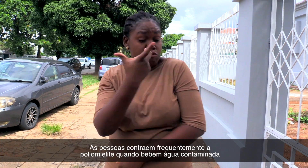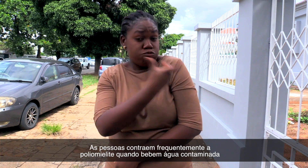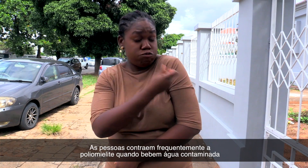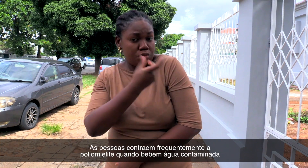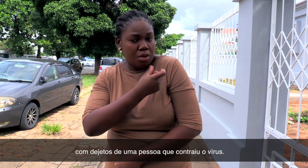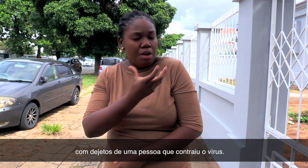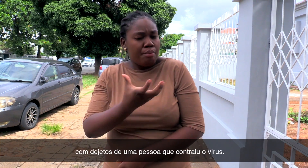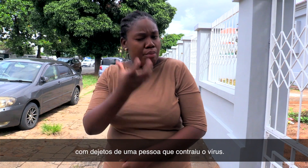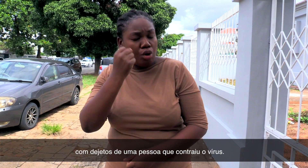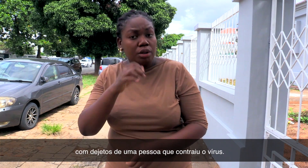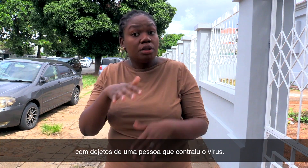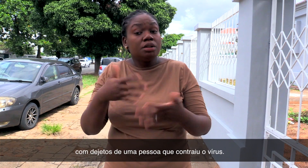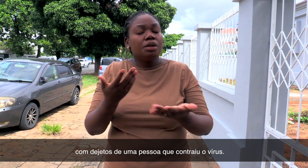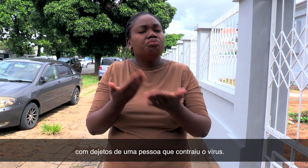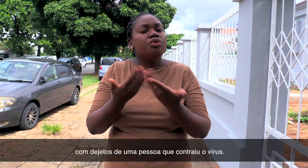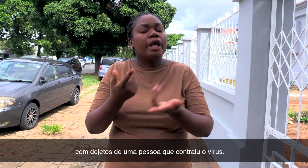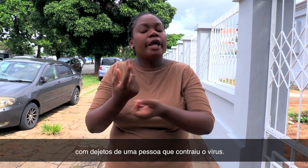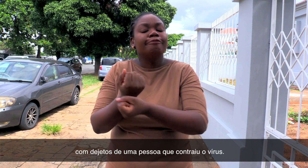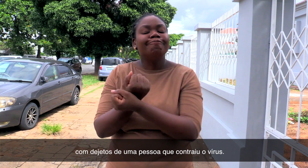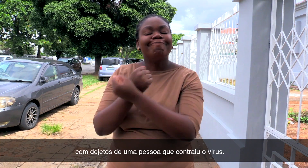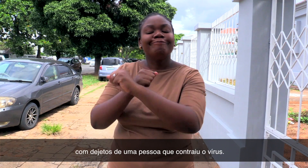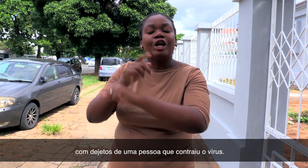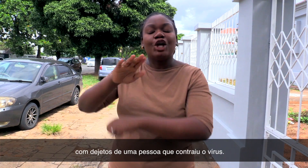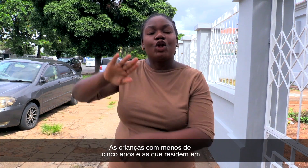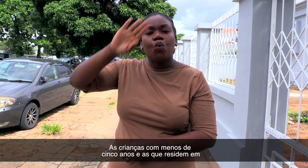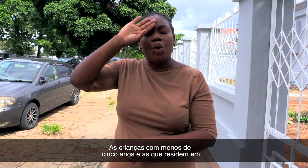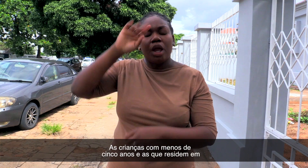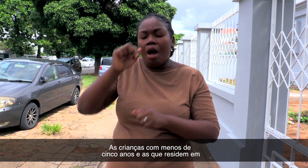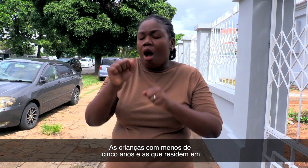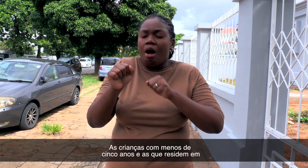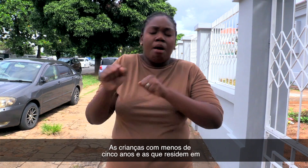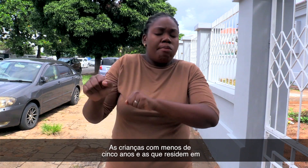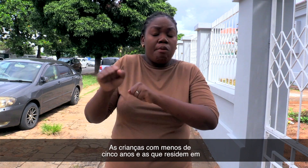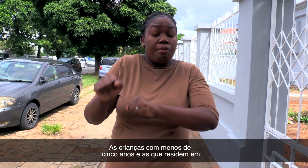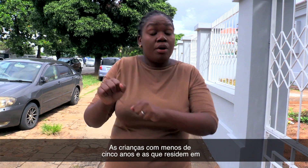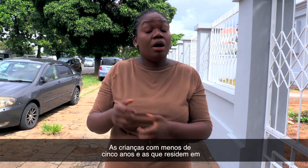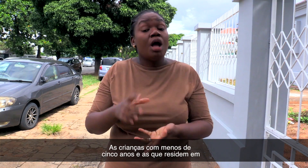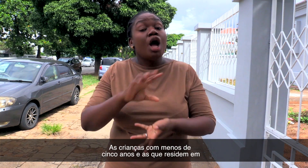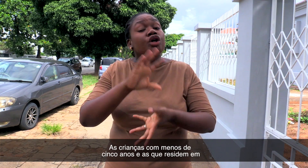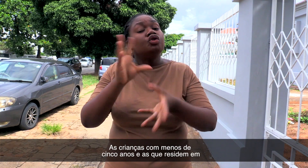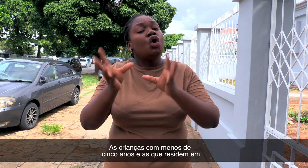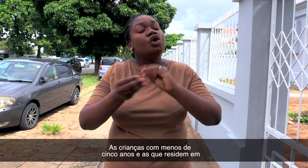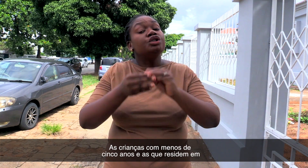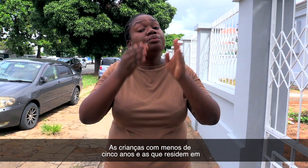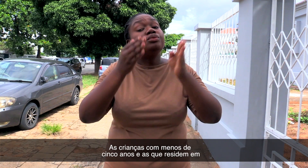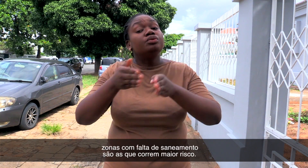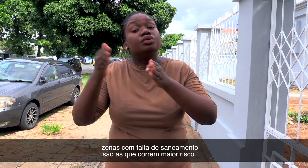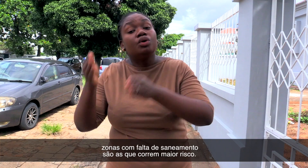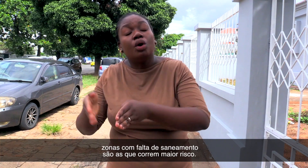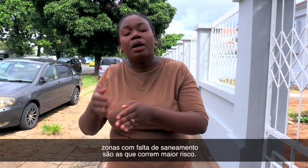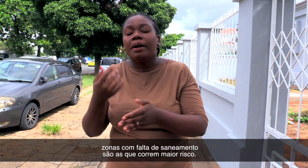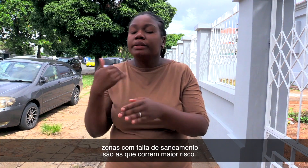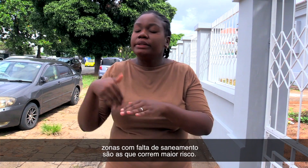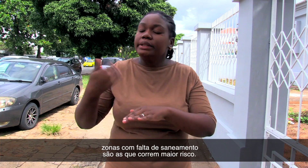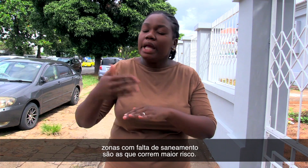água contaminada com dejetos de uma pessoa que contraiu o vírus. As crianças com menos de 5 anos e as que residem em zonas